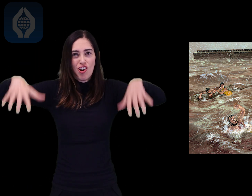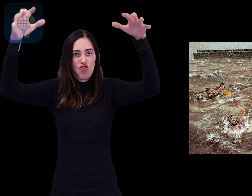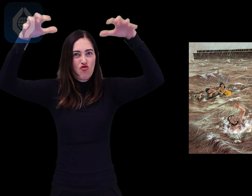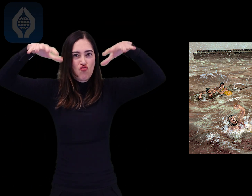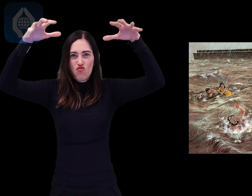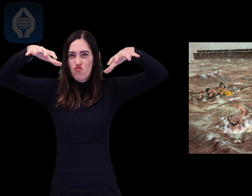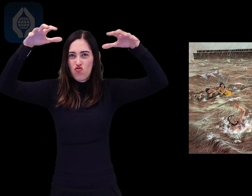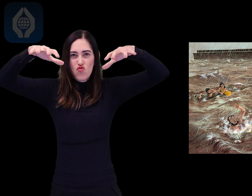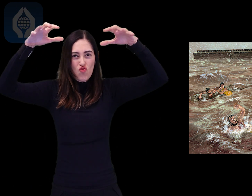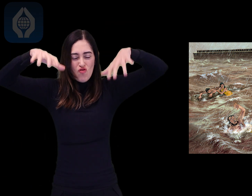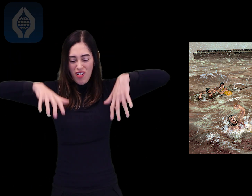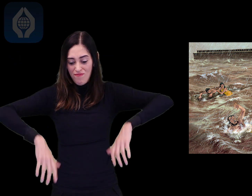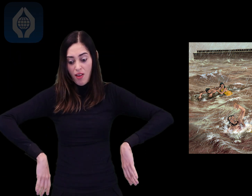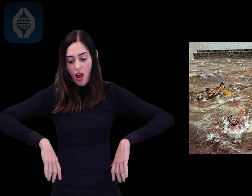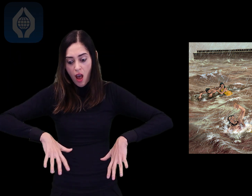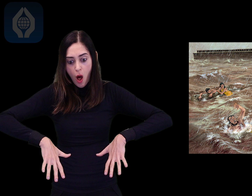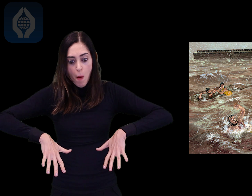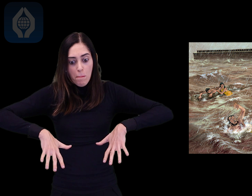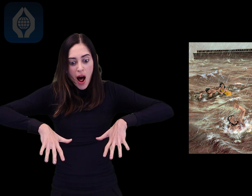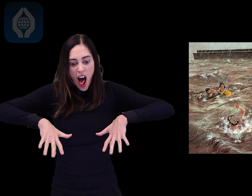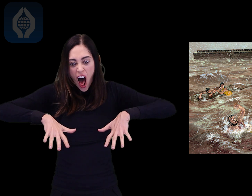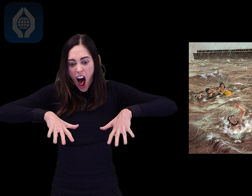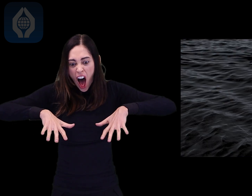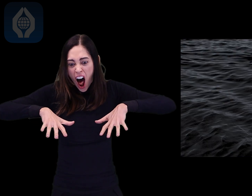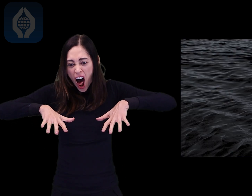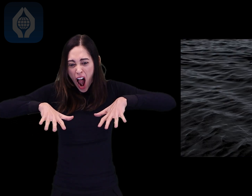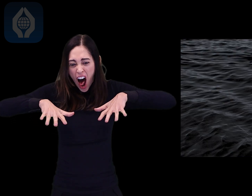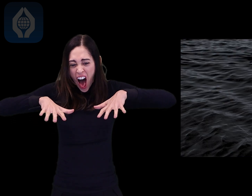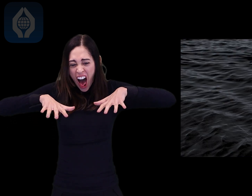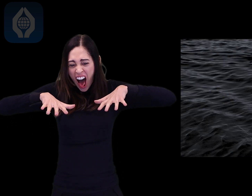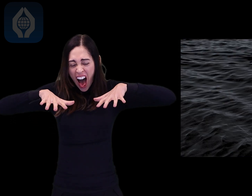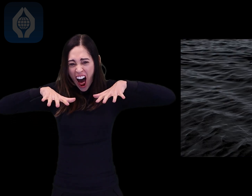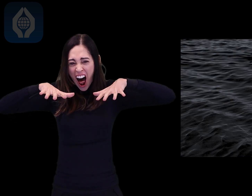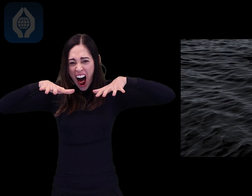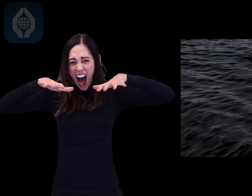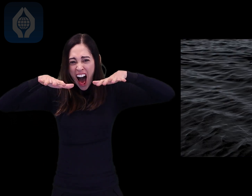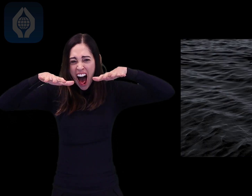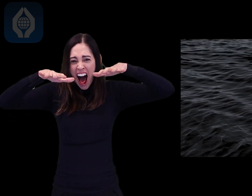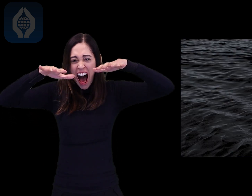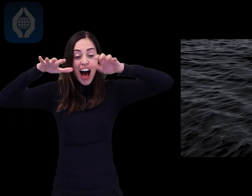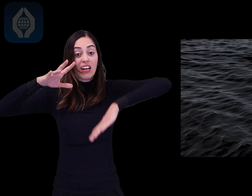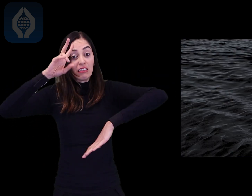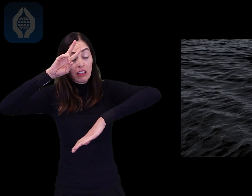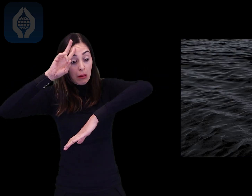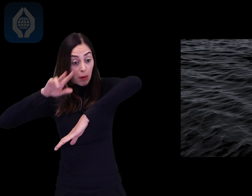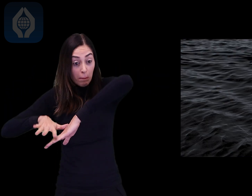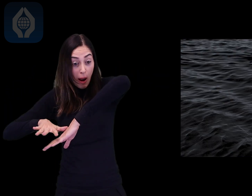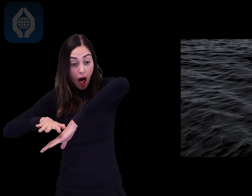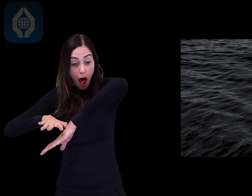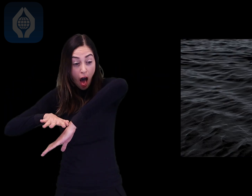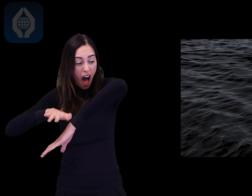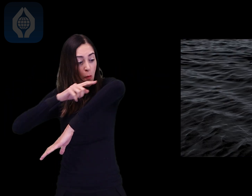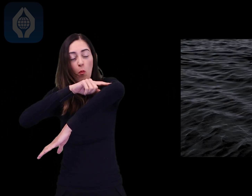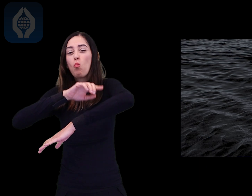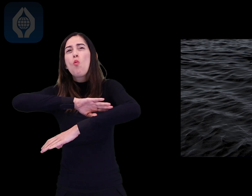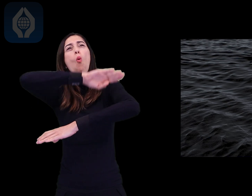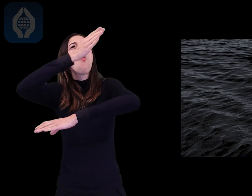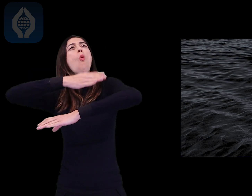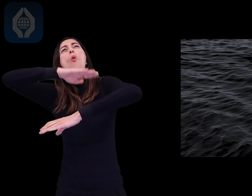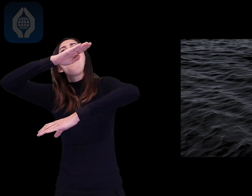mais elevadas. De onde veio toda aquela água? Você se lembra de como era o mundo quando Deus o criou? Havia trevas e as águas